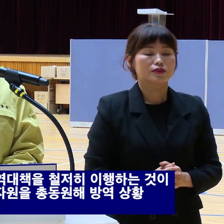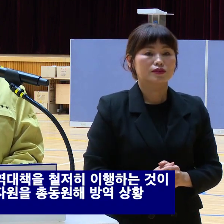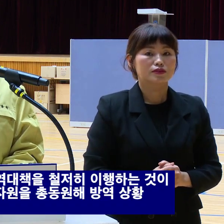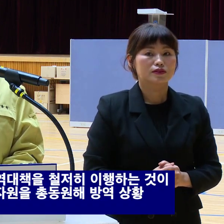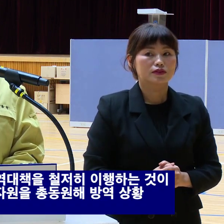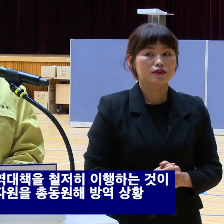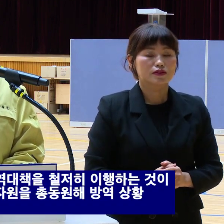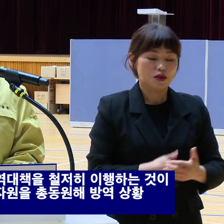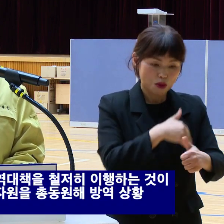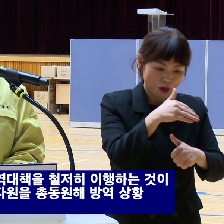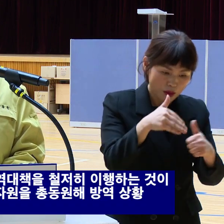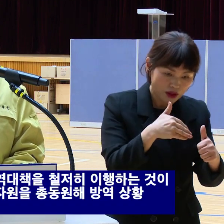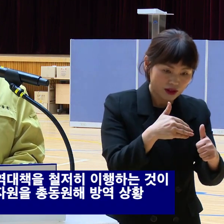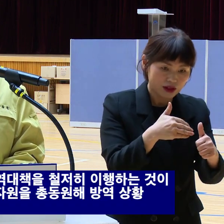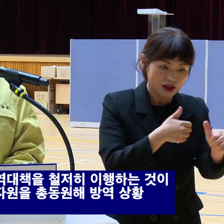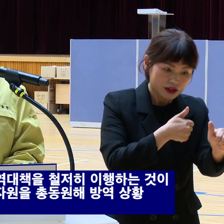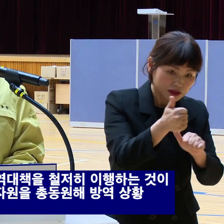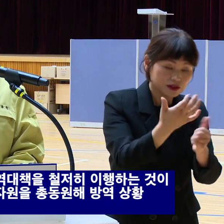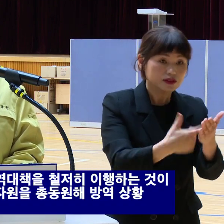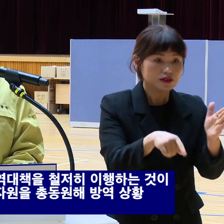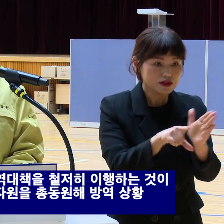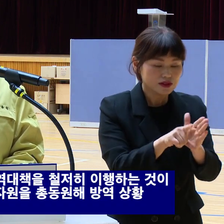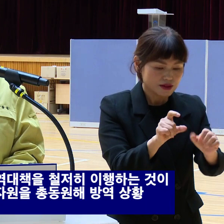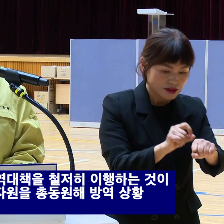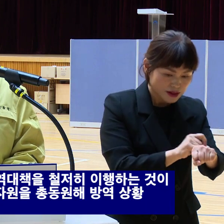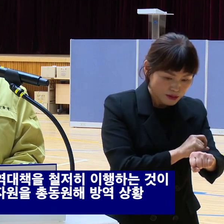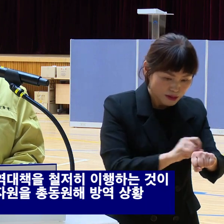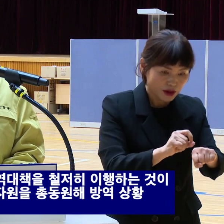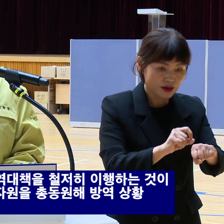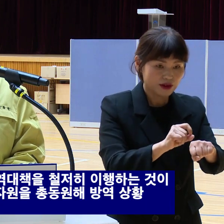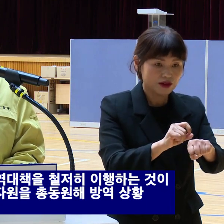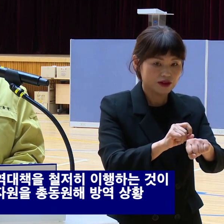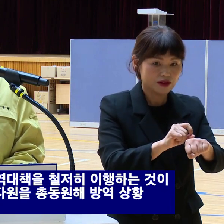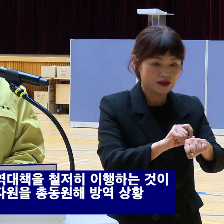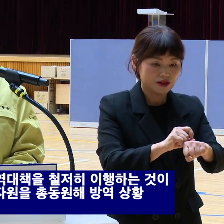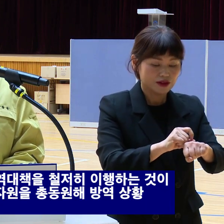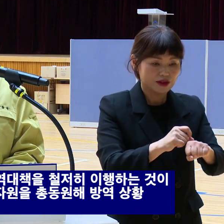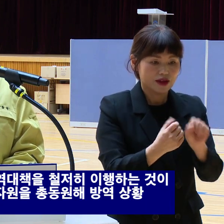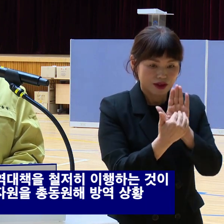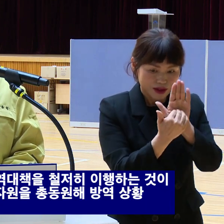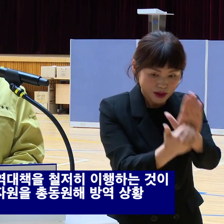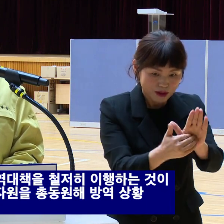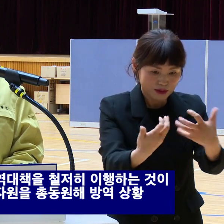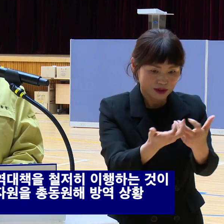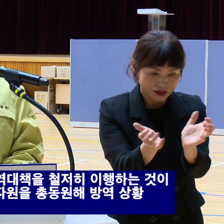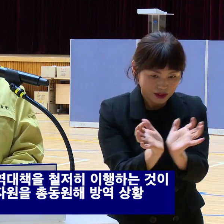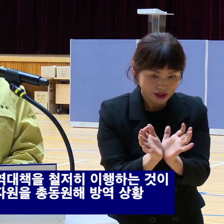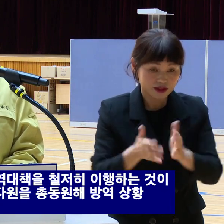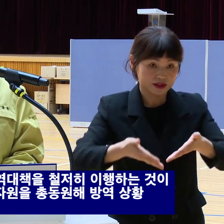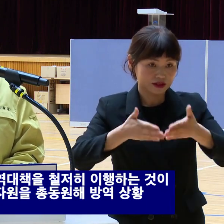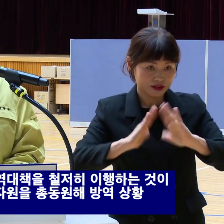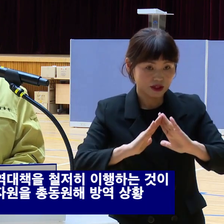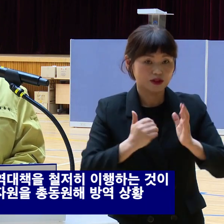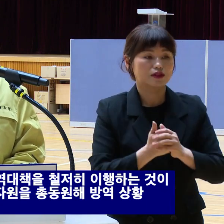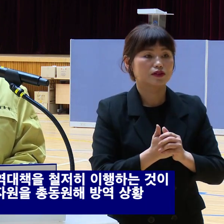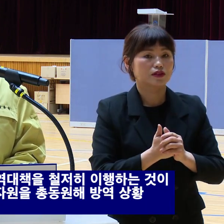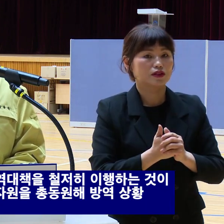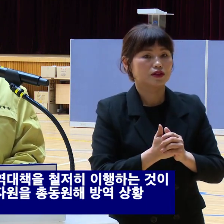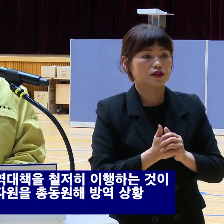상황을 극복하기 위해서는 특별방역 대책을 철저히 이행하는 것이 무엇보다도 중요하여